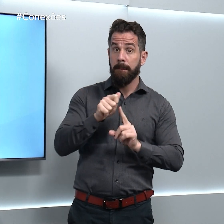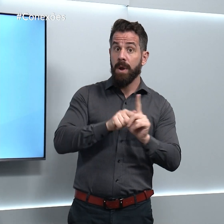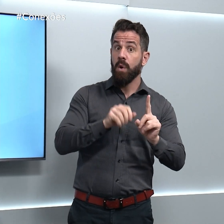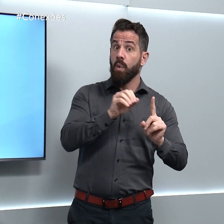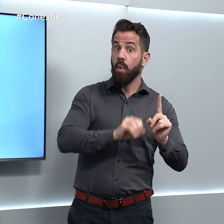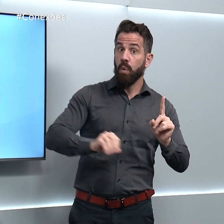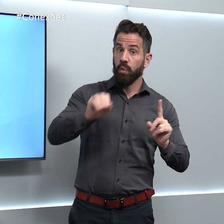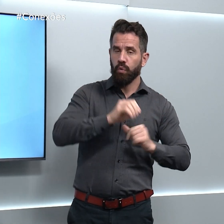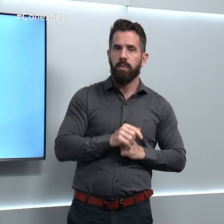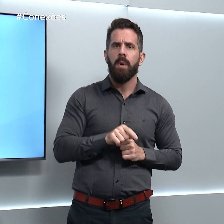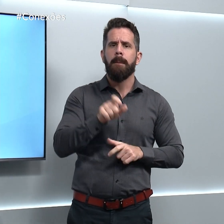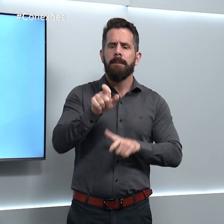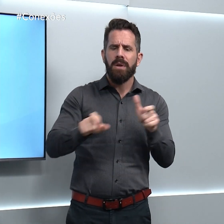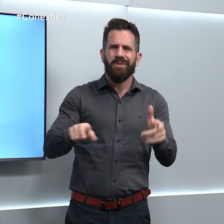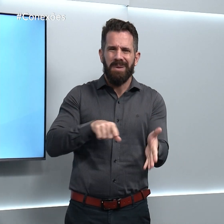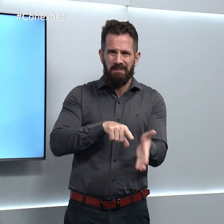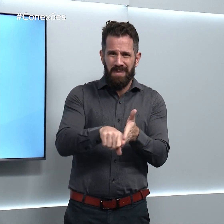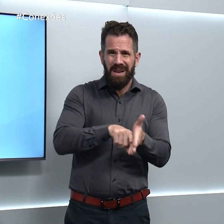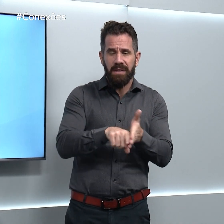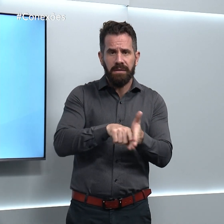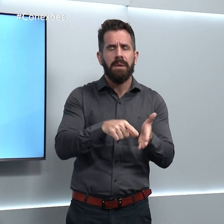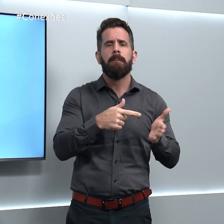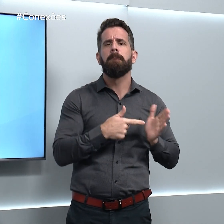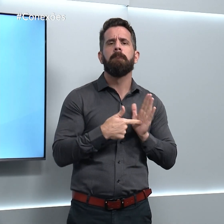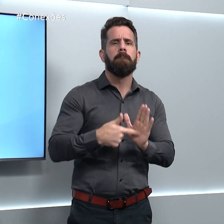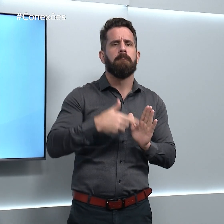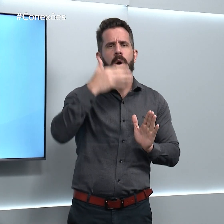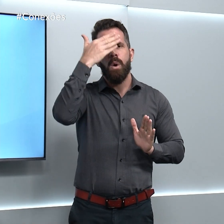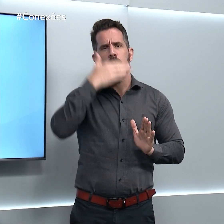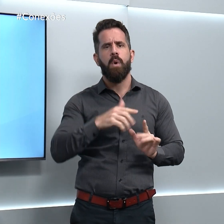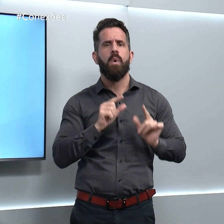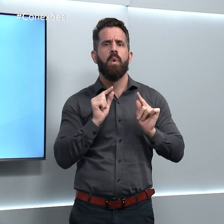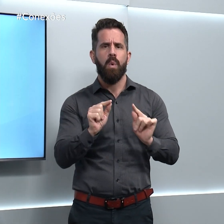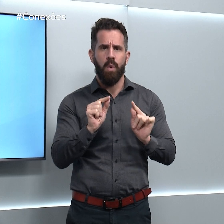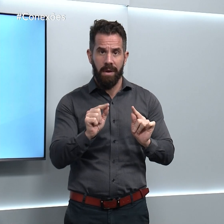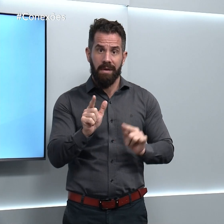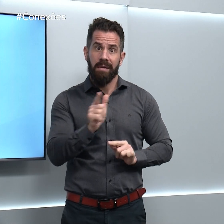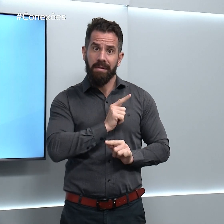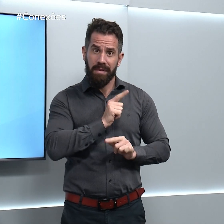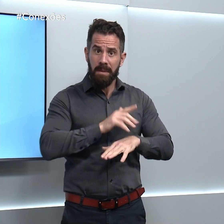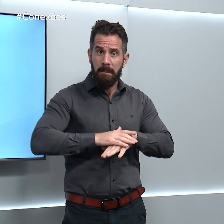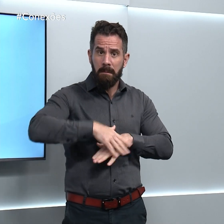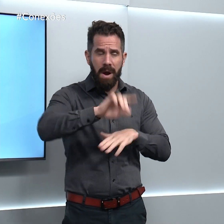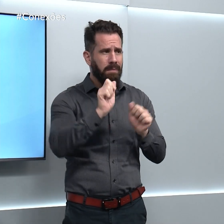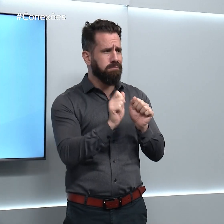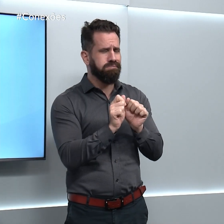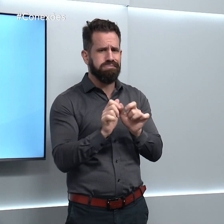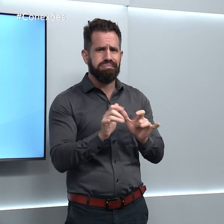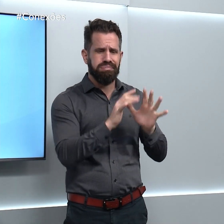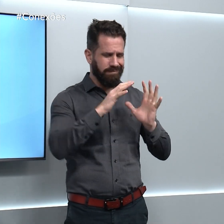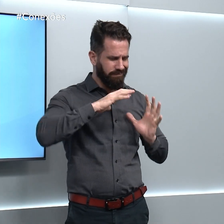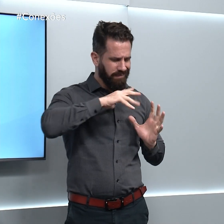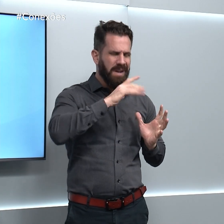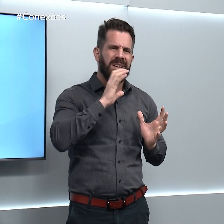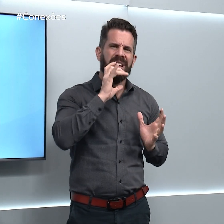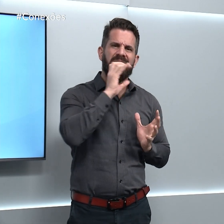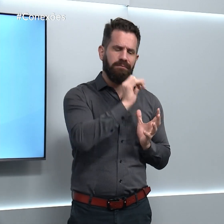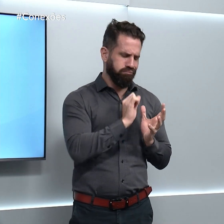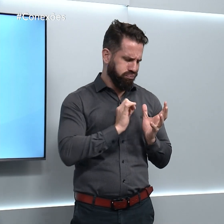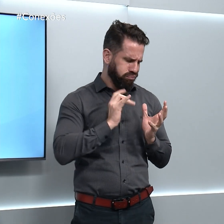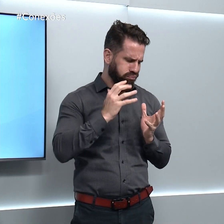Os pesquisadores concluíram que a alta de emissões de gases do efeito estufa foi provocada